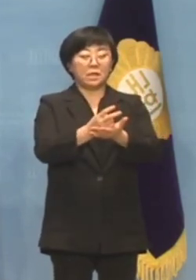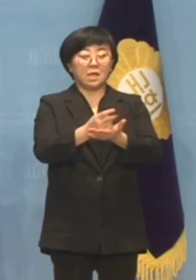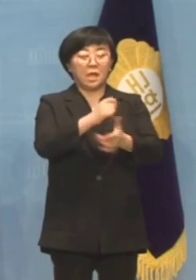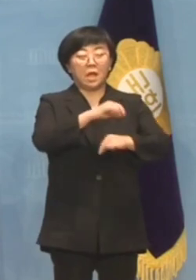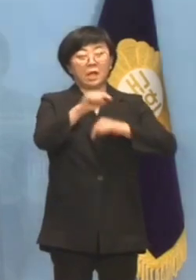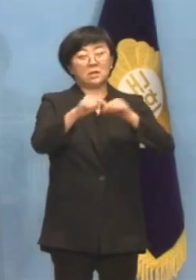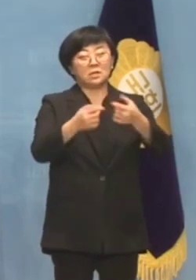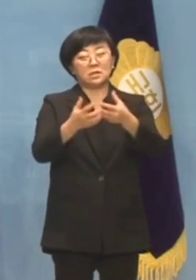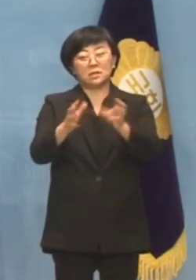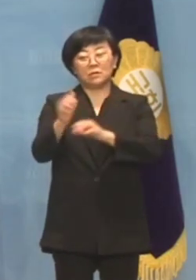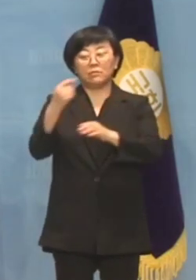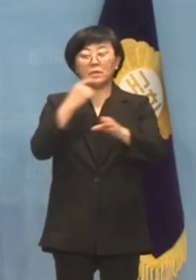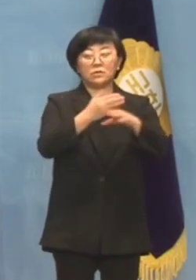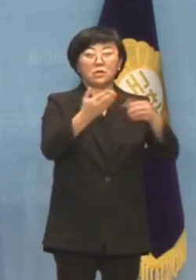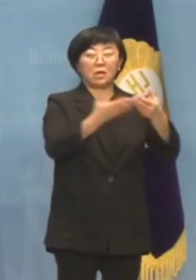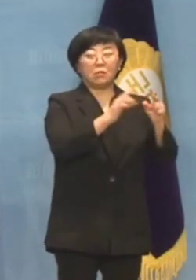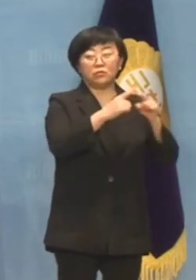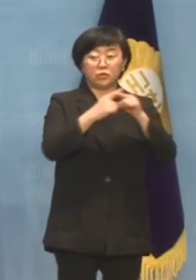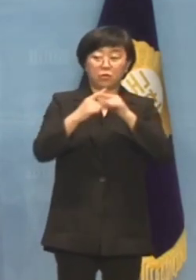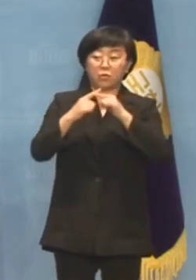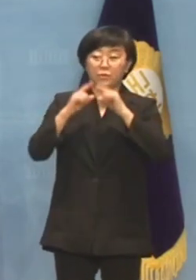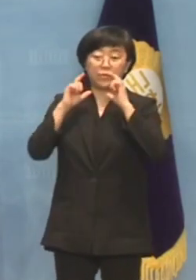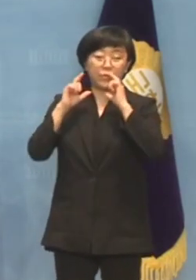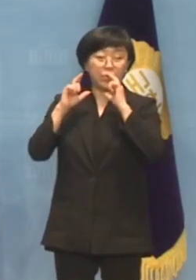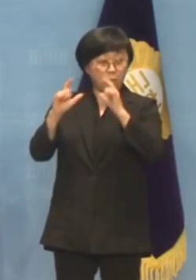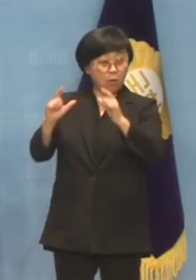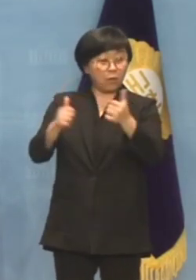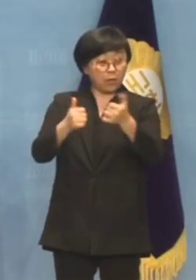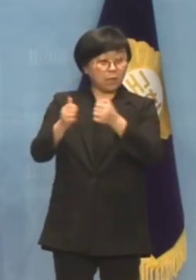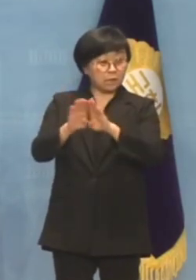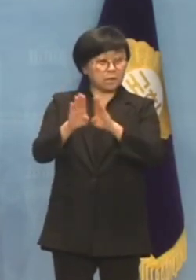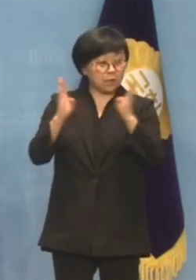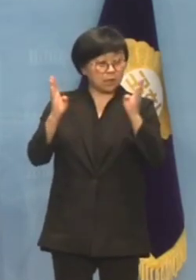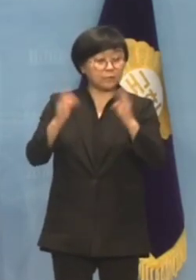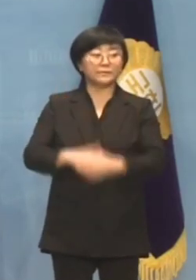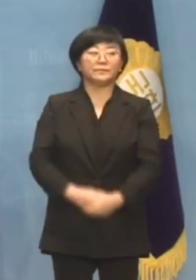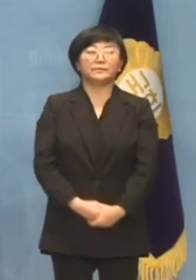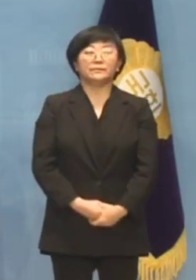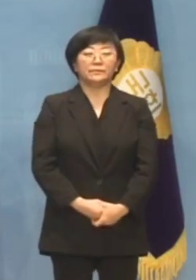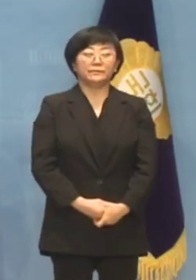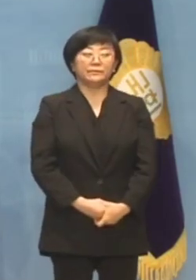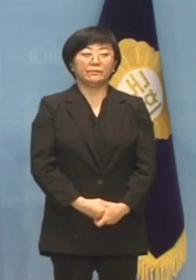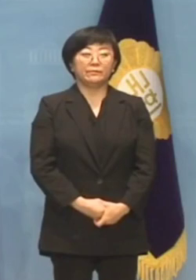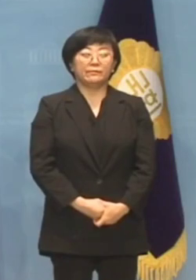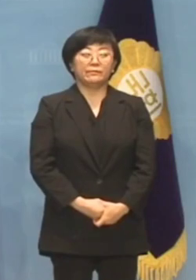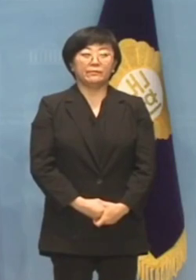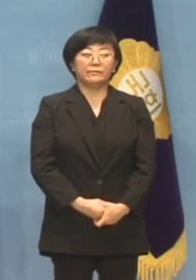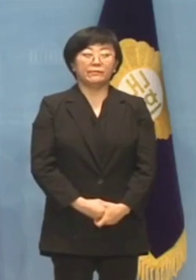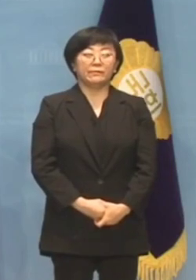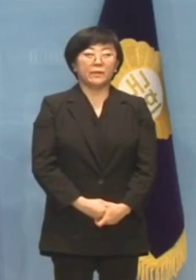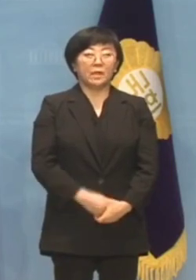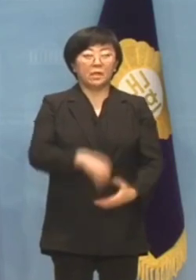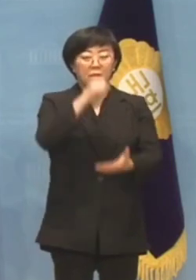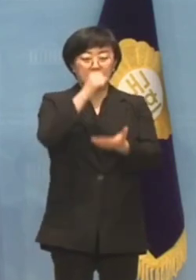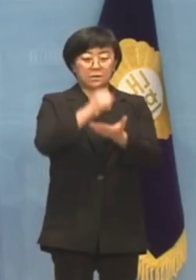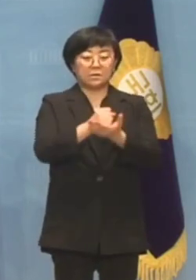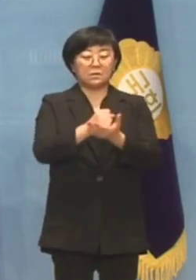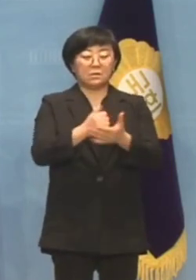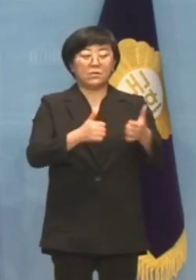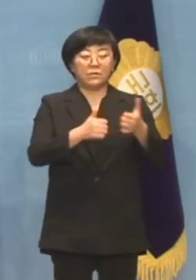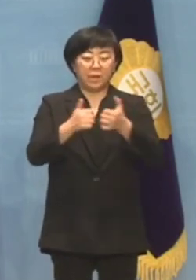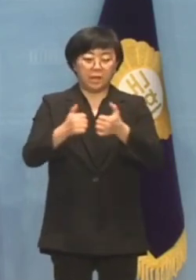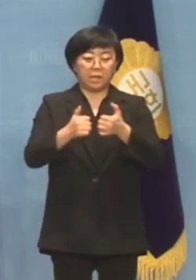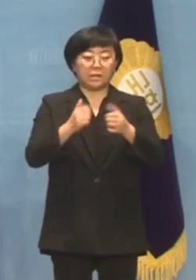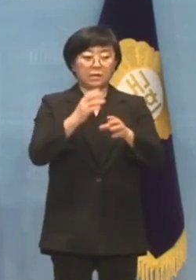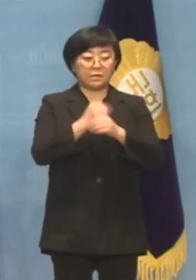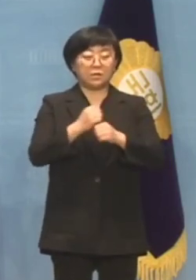행정실장으로부터 민주당의 일방적인 회의 개최 통보를 받았습니다. 마치 정상적인 회의